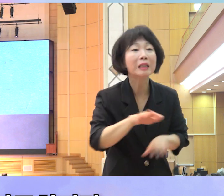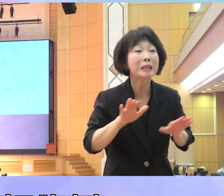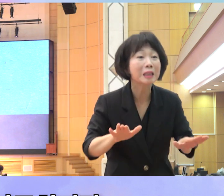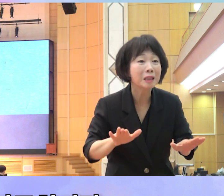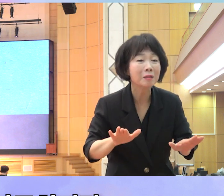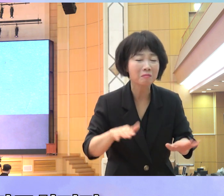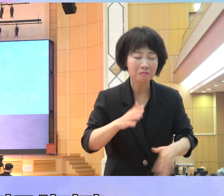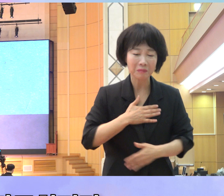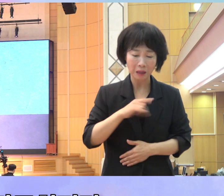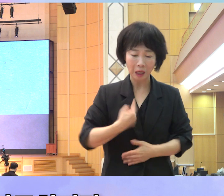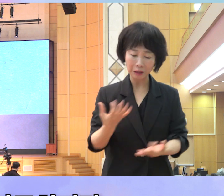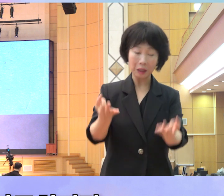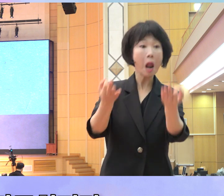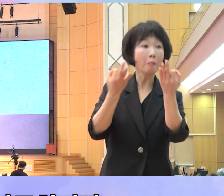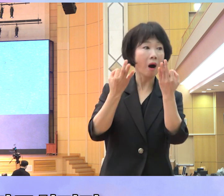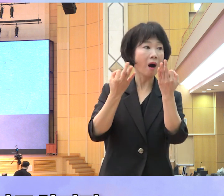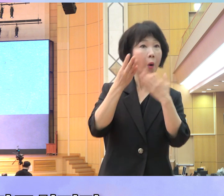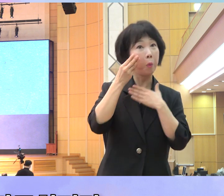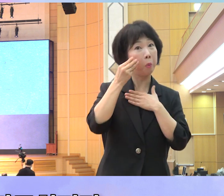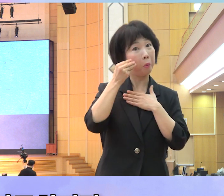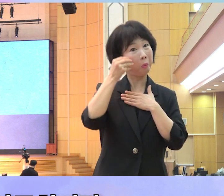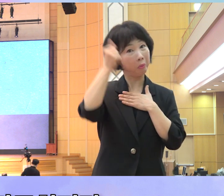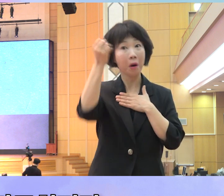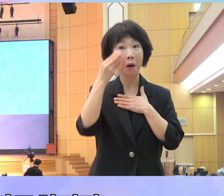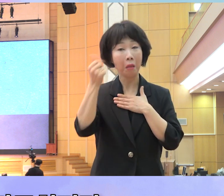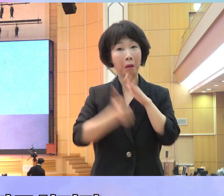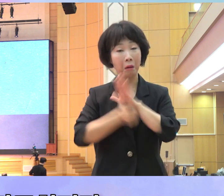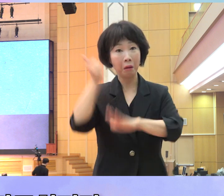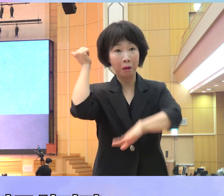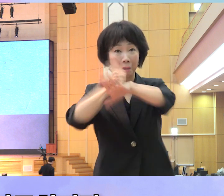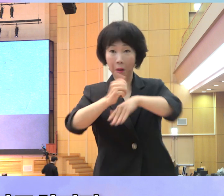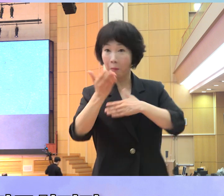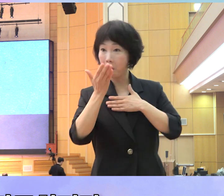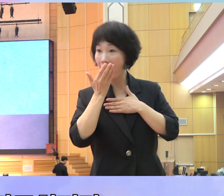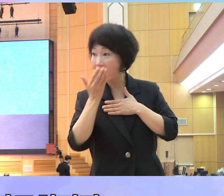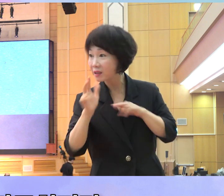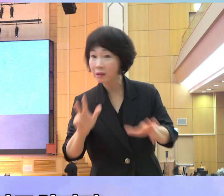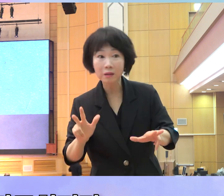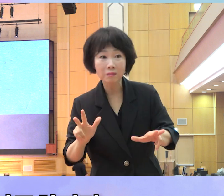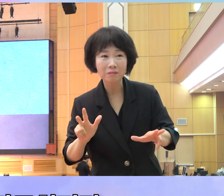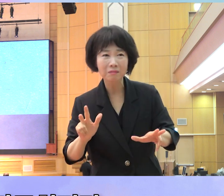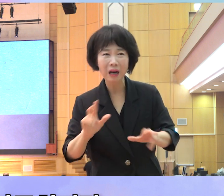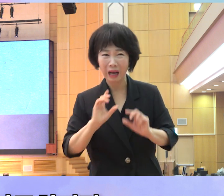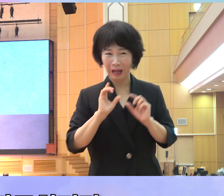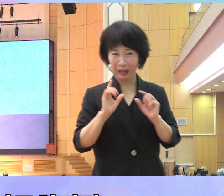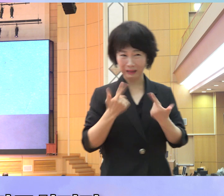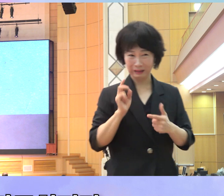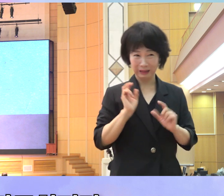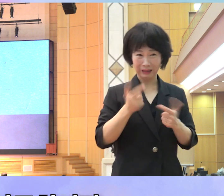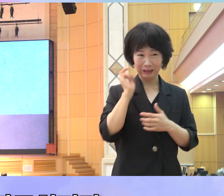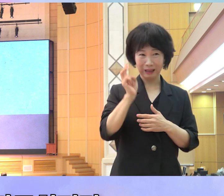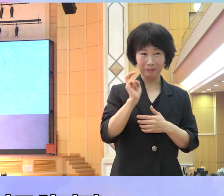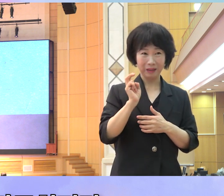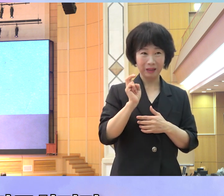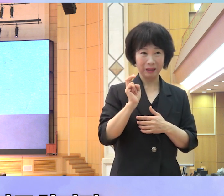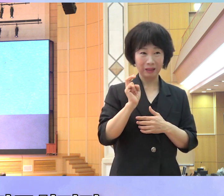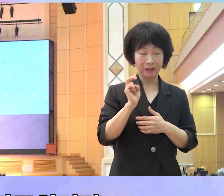지금 잘 나가고 있을 수도 있습니다. 내 인생에 있어서 언제가 가장